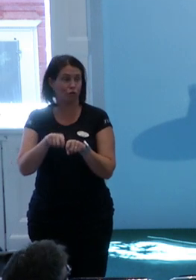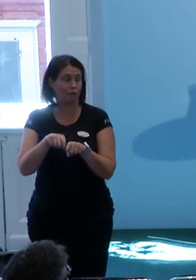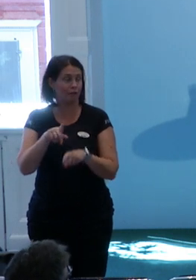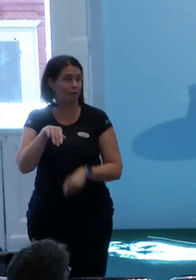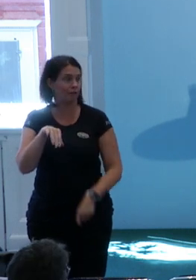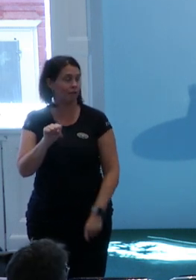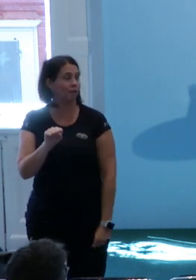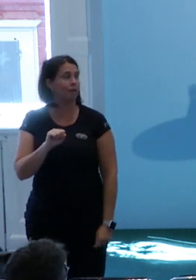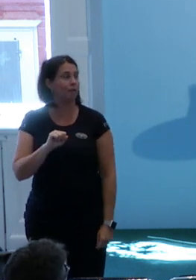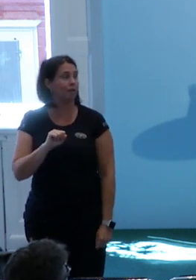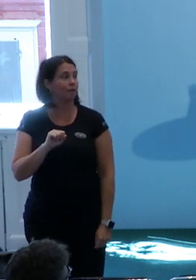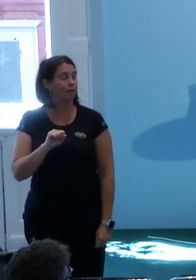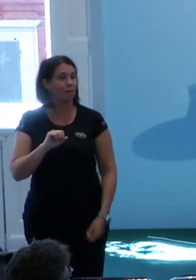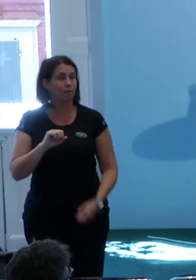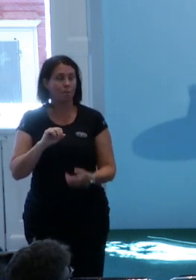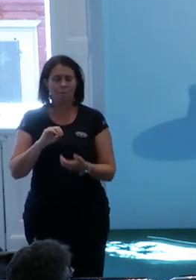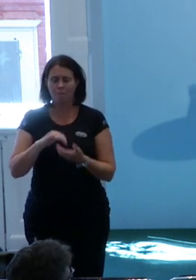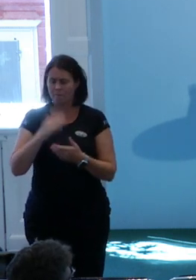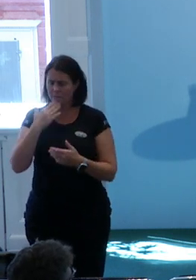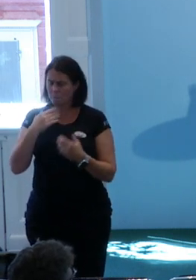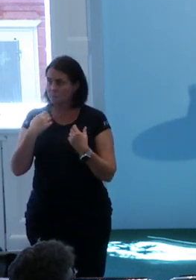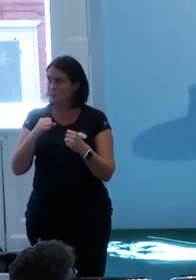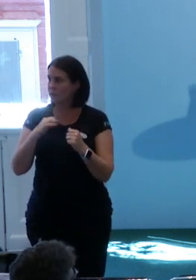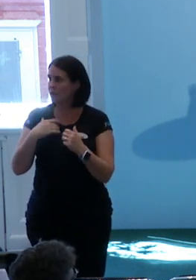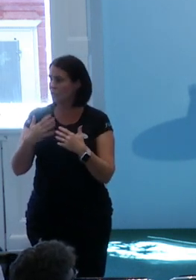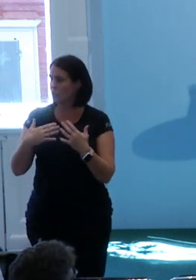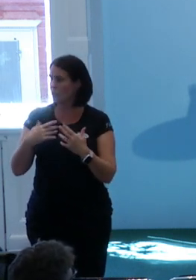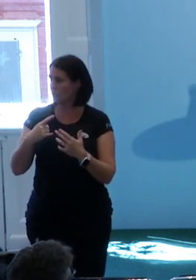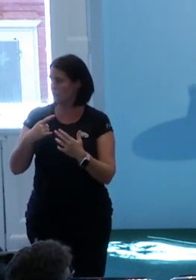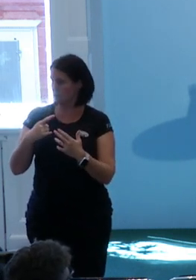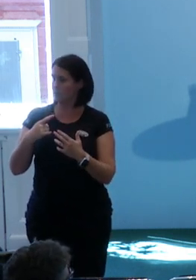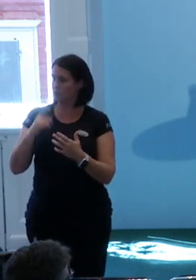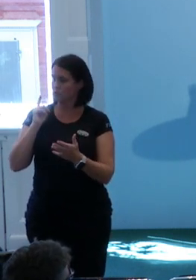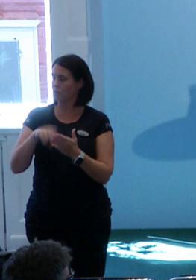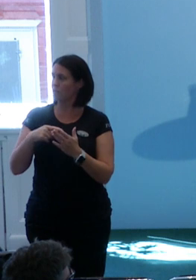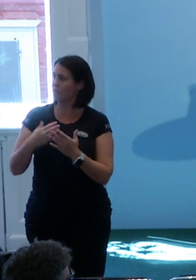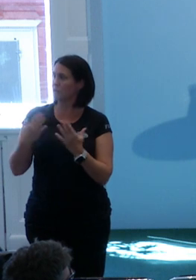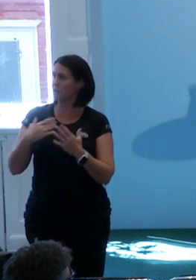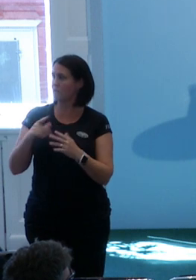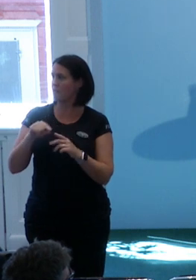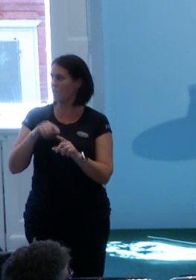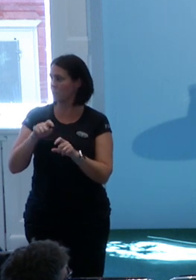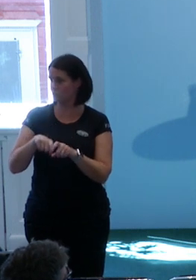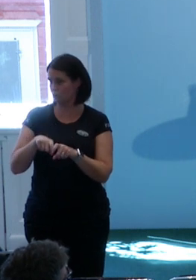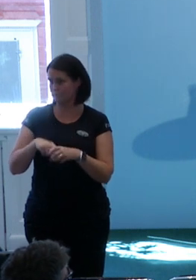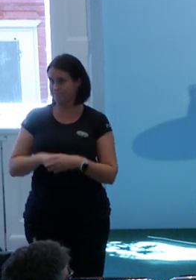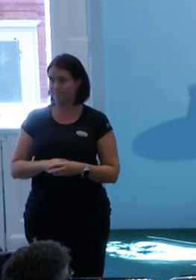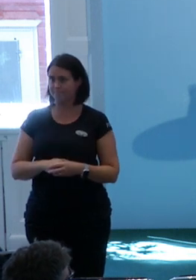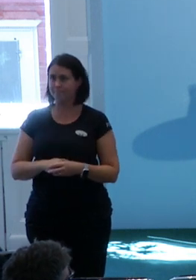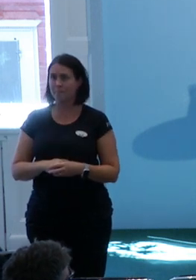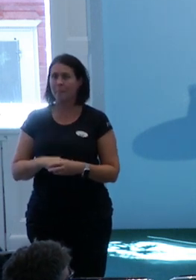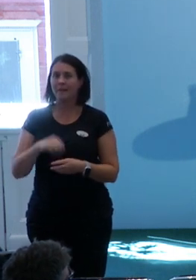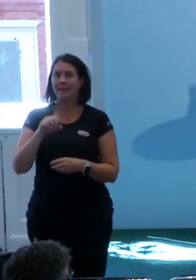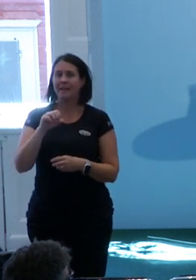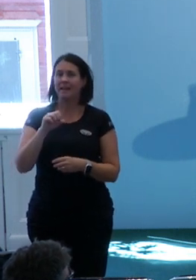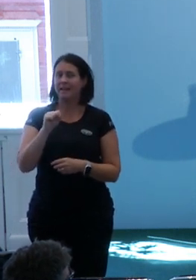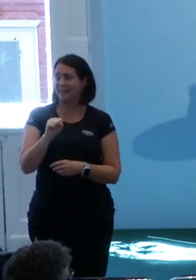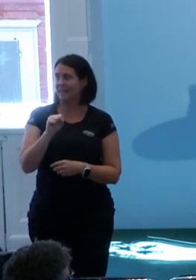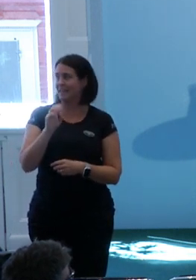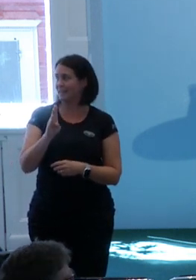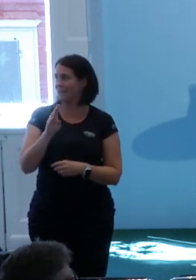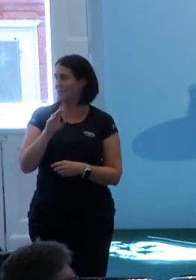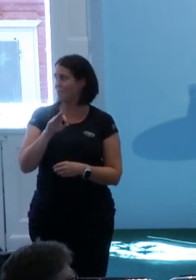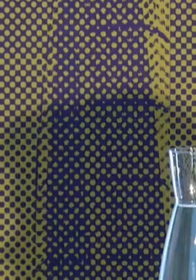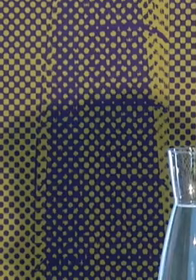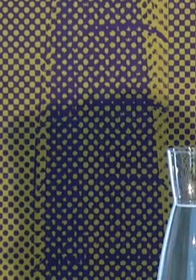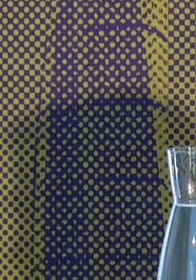cykling och vilka åtgärder vi kan göra för att fler ska välja cykeln. I god GDPR-anda så vill jag